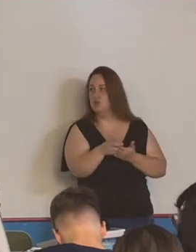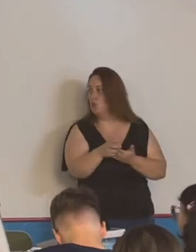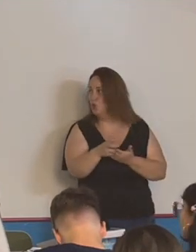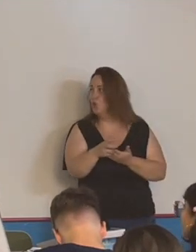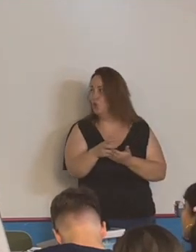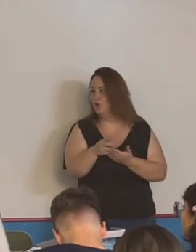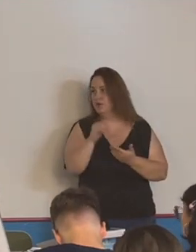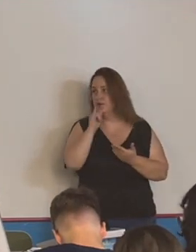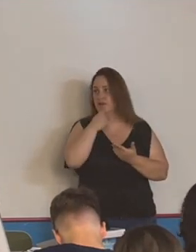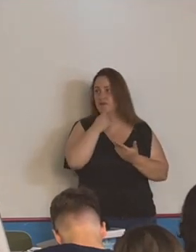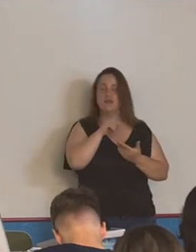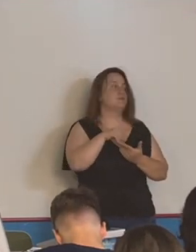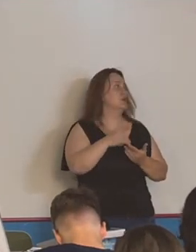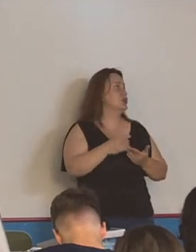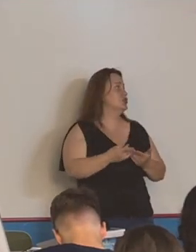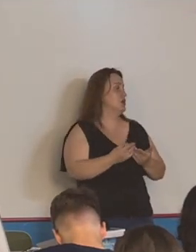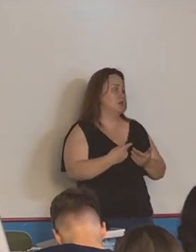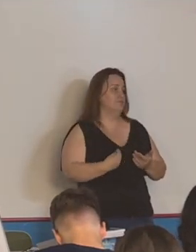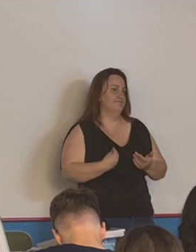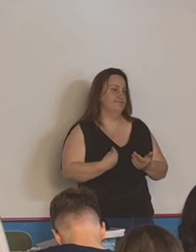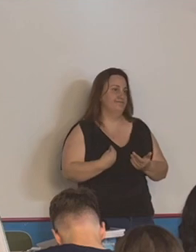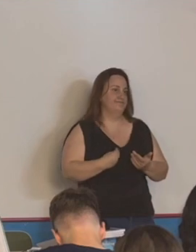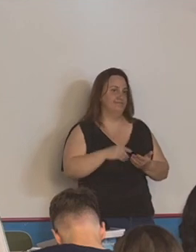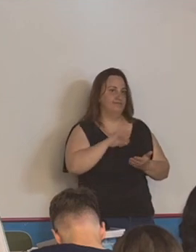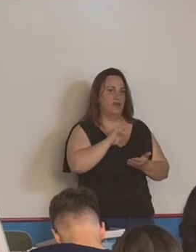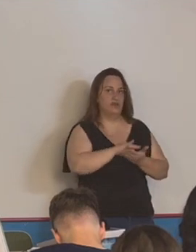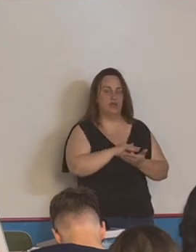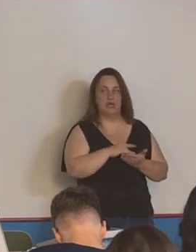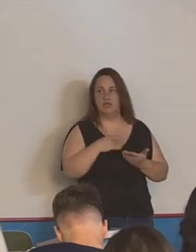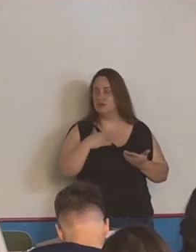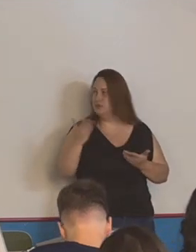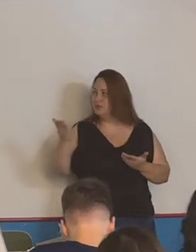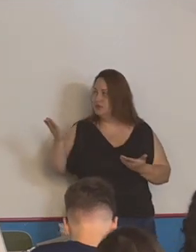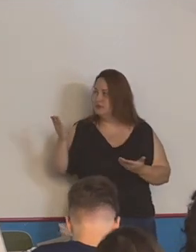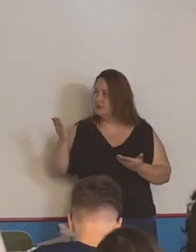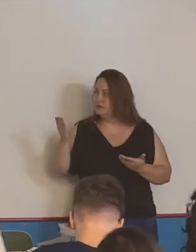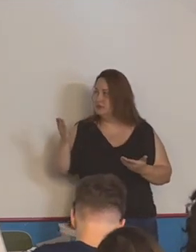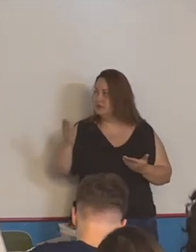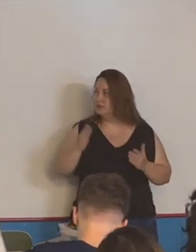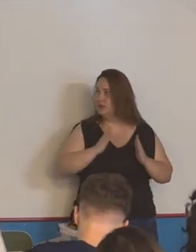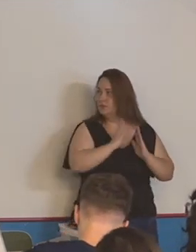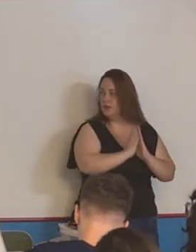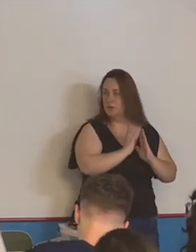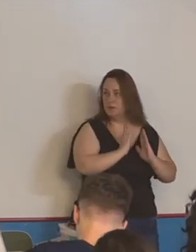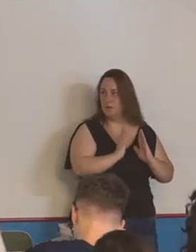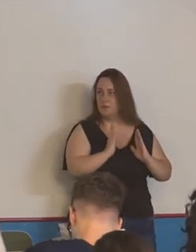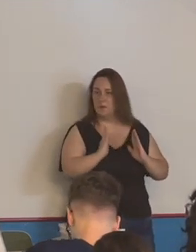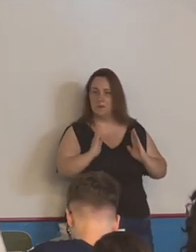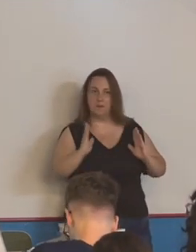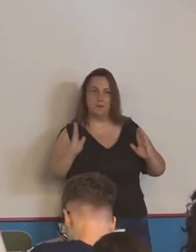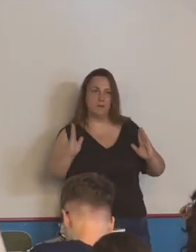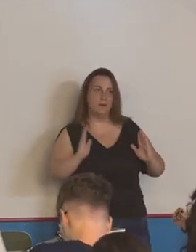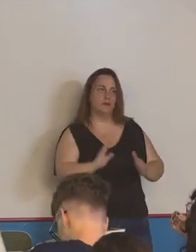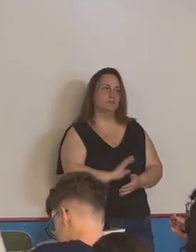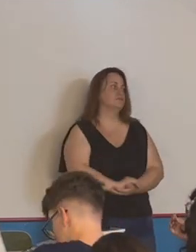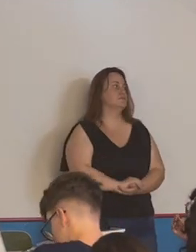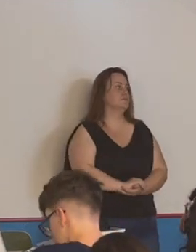Infelizmente a nossa realidade. E é isso, né? Então eles estão todos enfileiradinhos aqui.